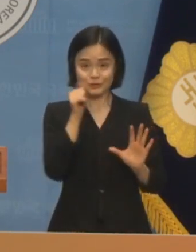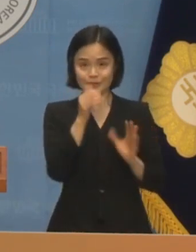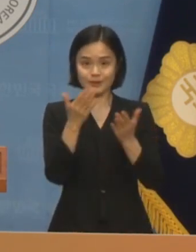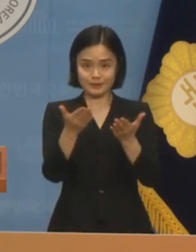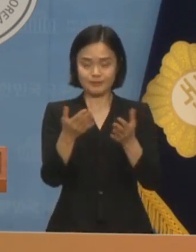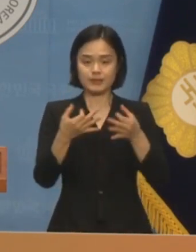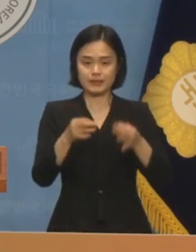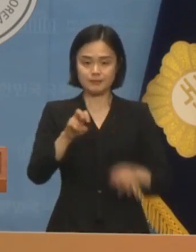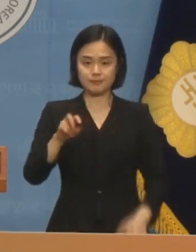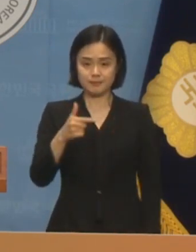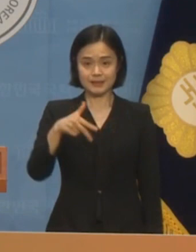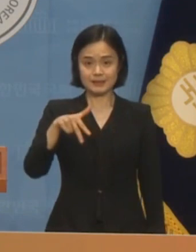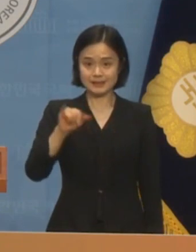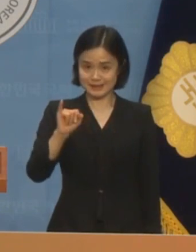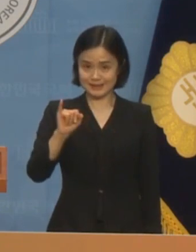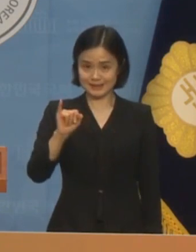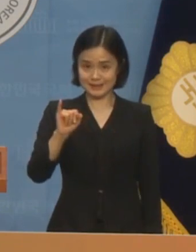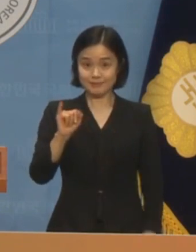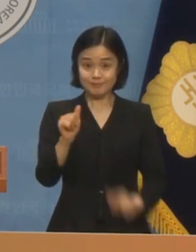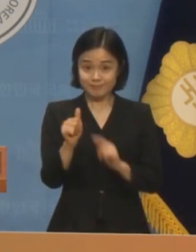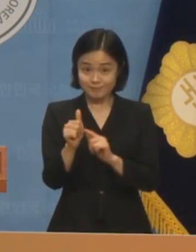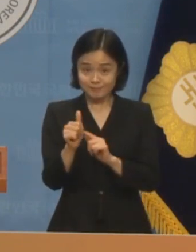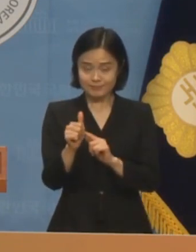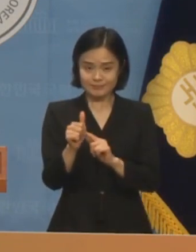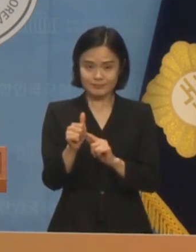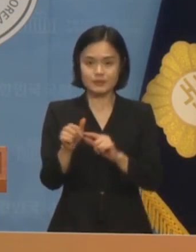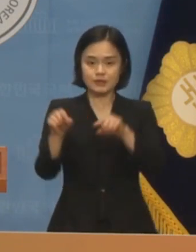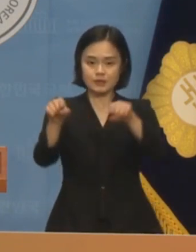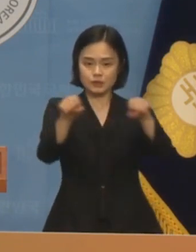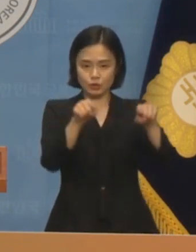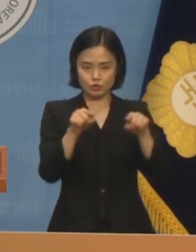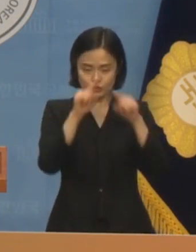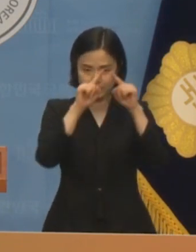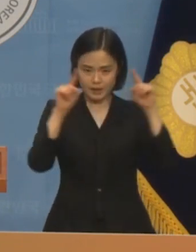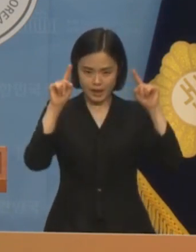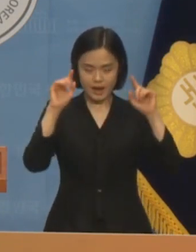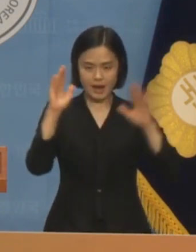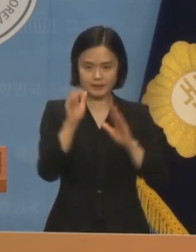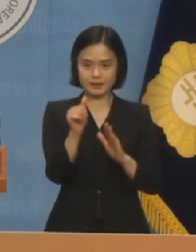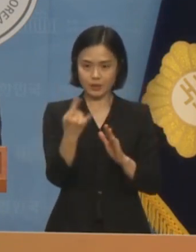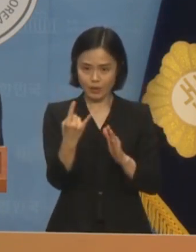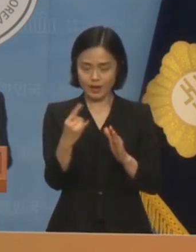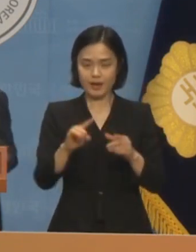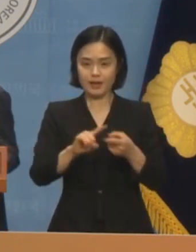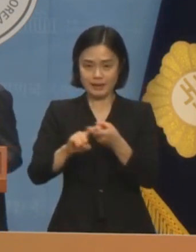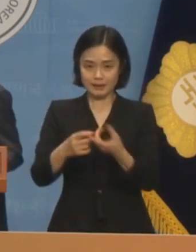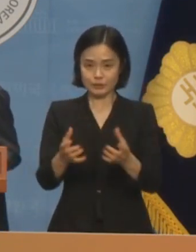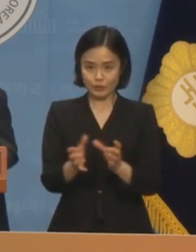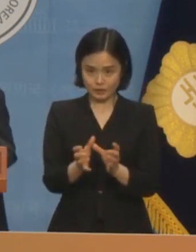김민지 전국 대학 학생회 네트워크 기획국장님 함께 해주셨습니다.